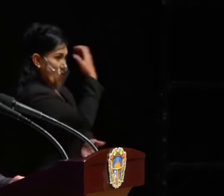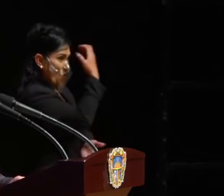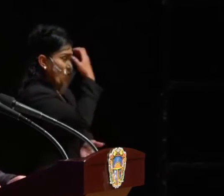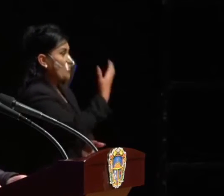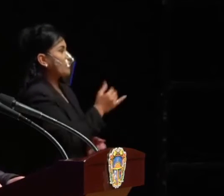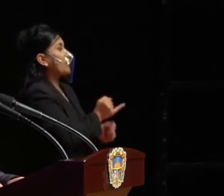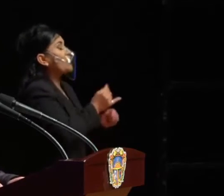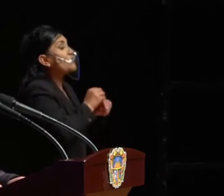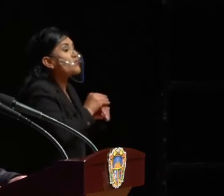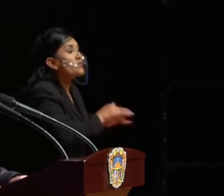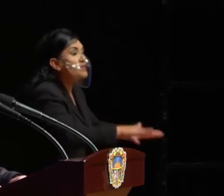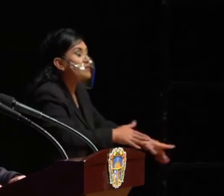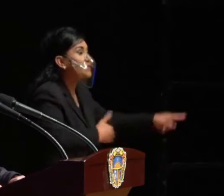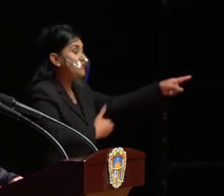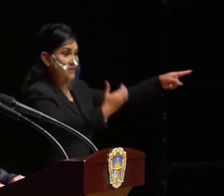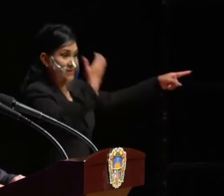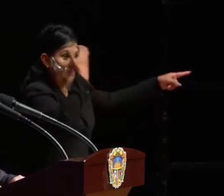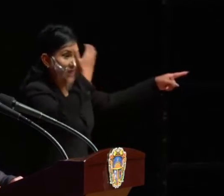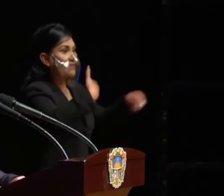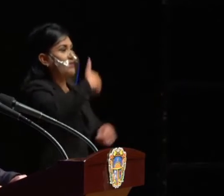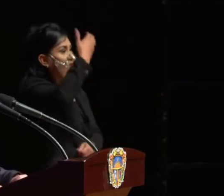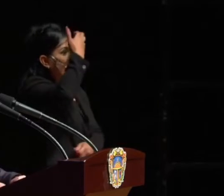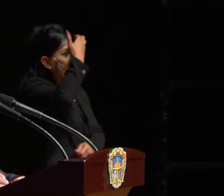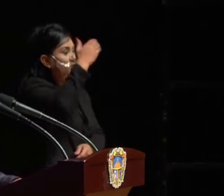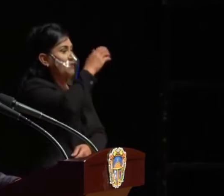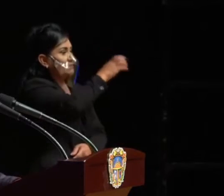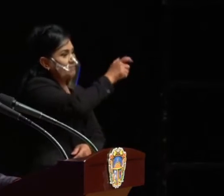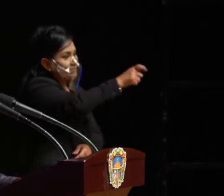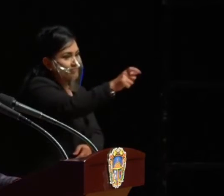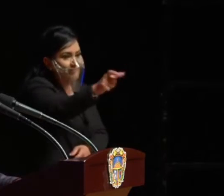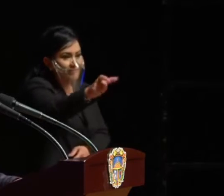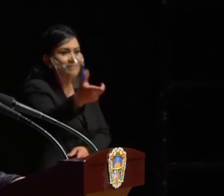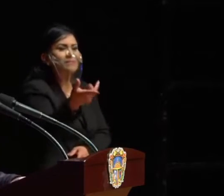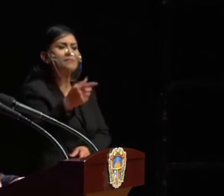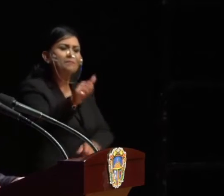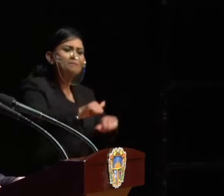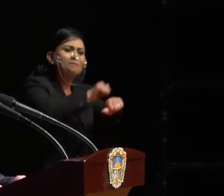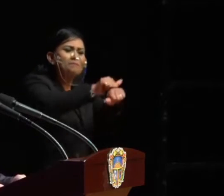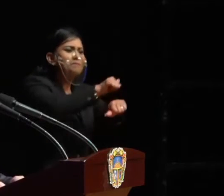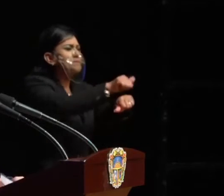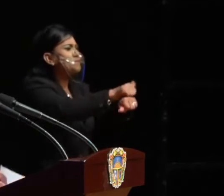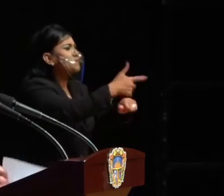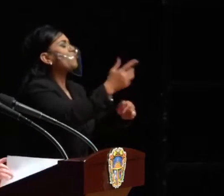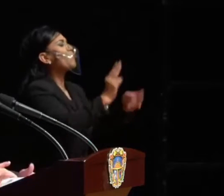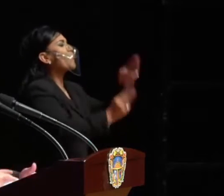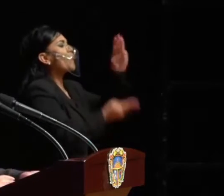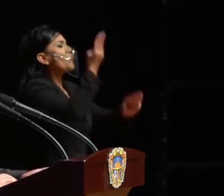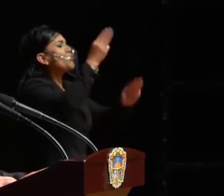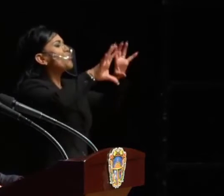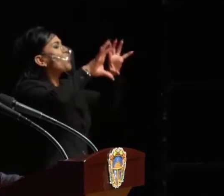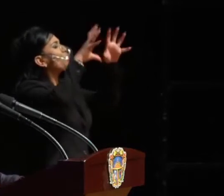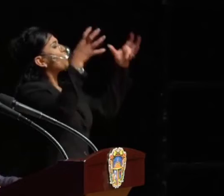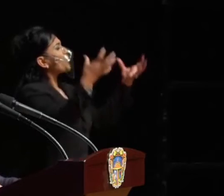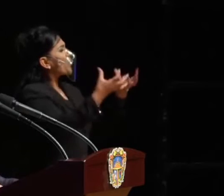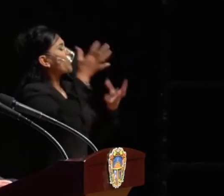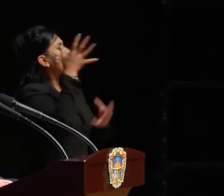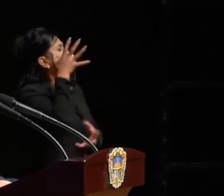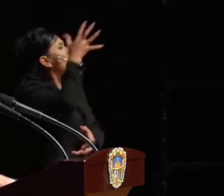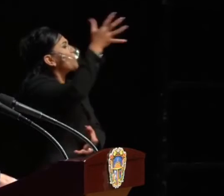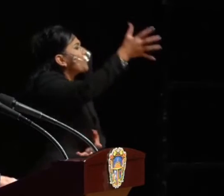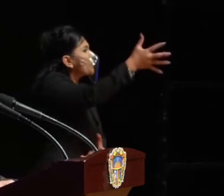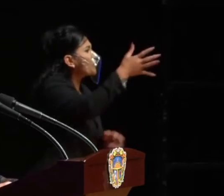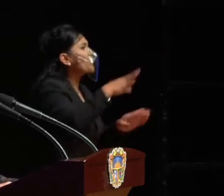la información y la mejor perspectiva de hacia dónde se dirige el mundo en los próximos